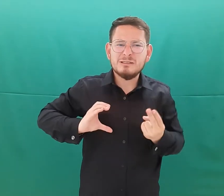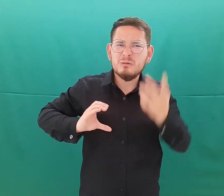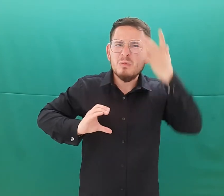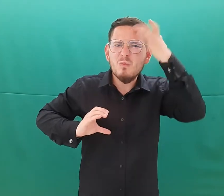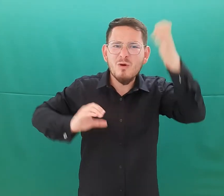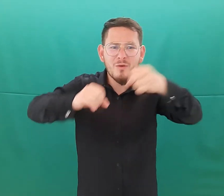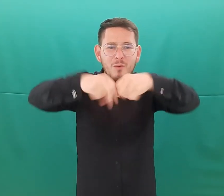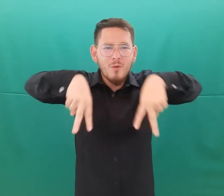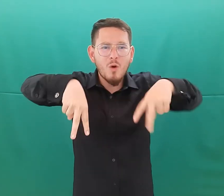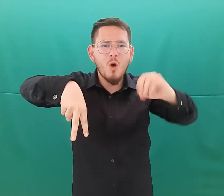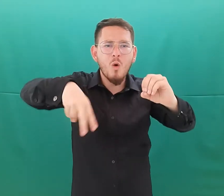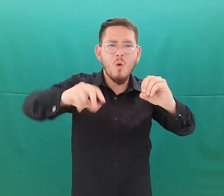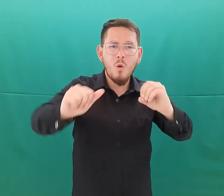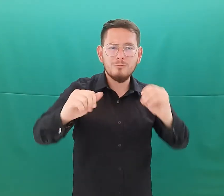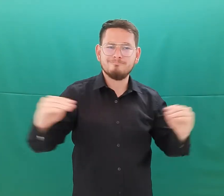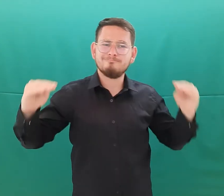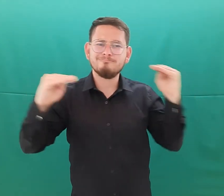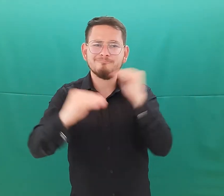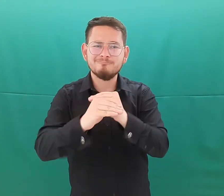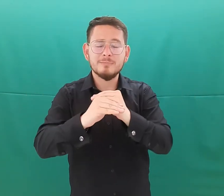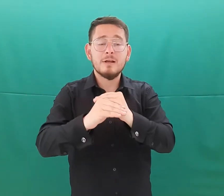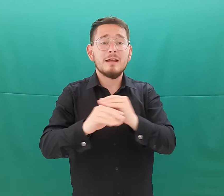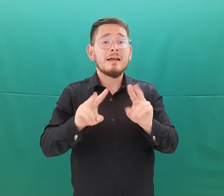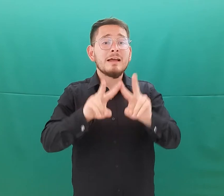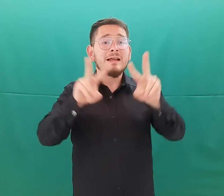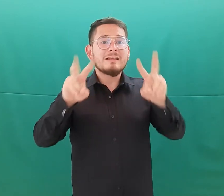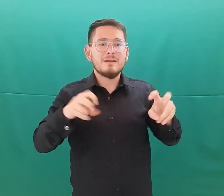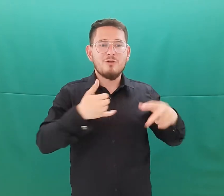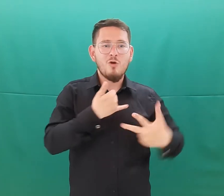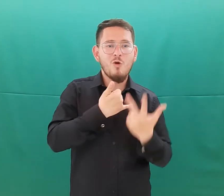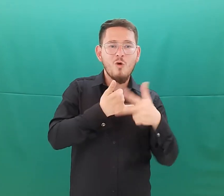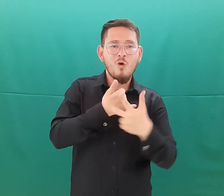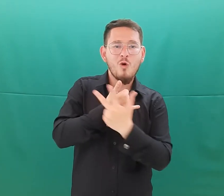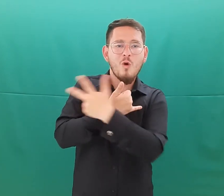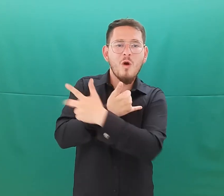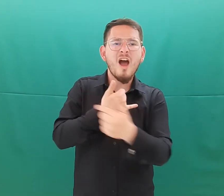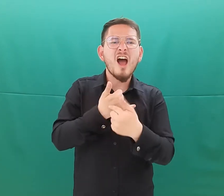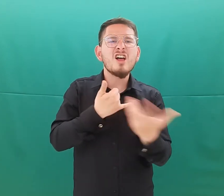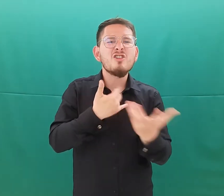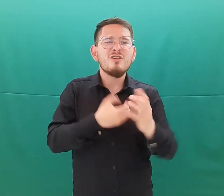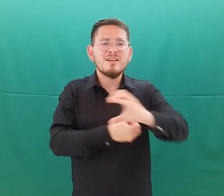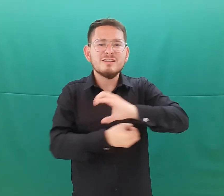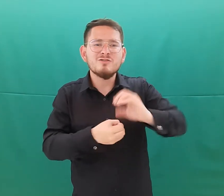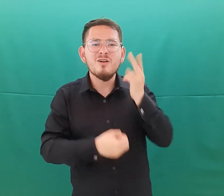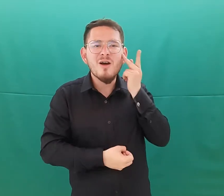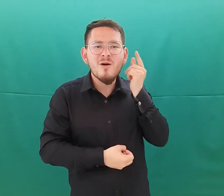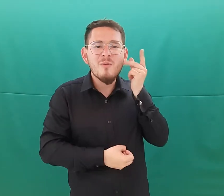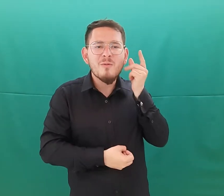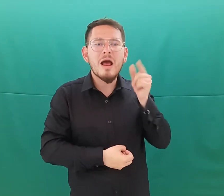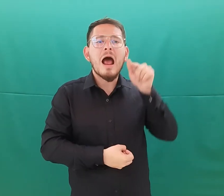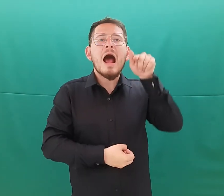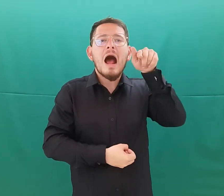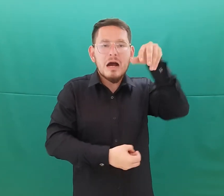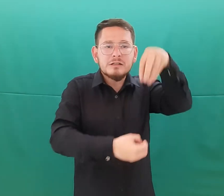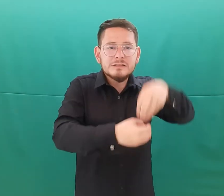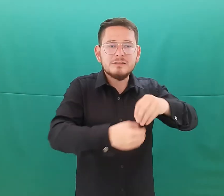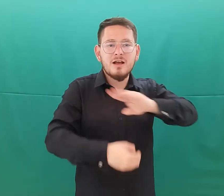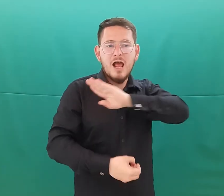el marco del foro M llega al eje cafetero que se desarrolló en la ciudad de Pereira, la Alcaldía Mayor de Tunja, a través